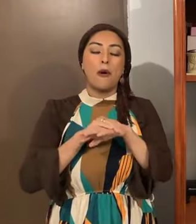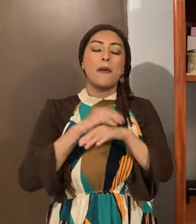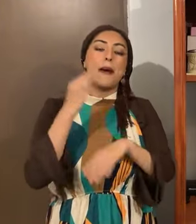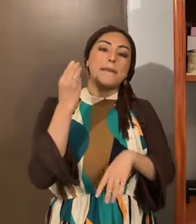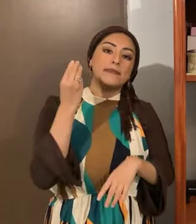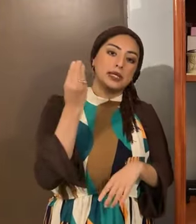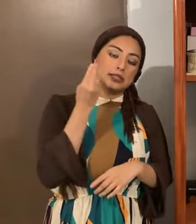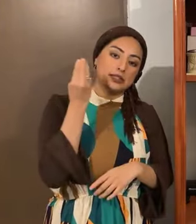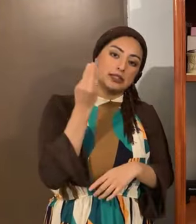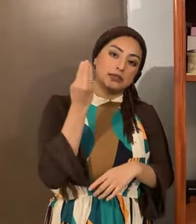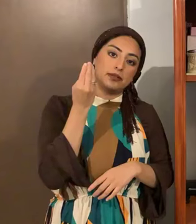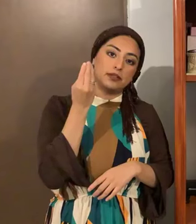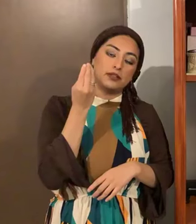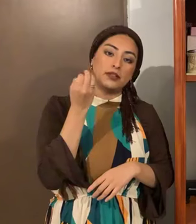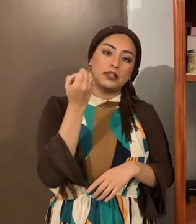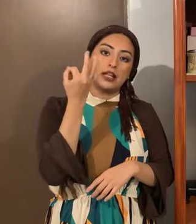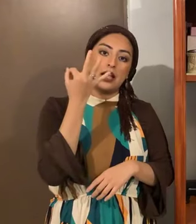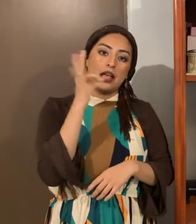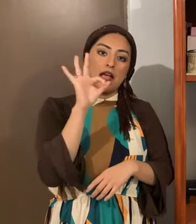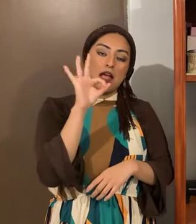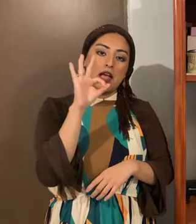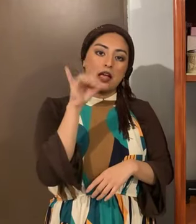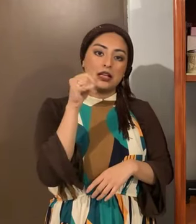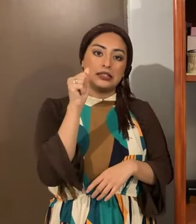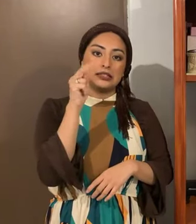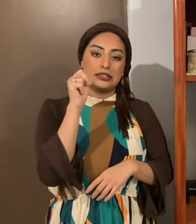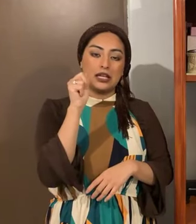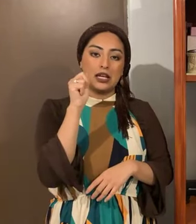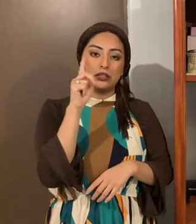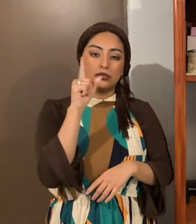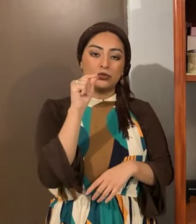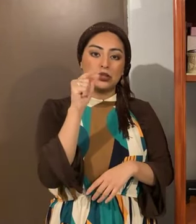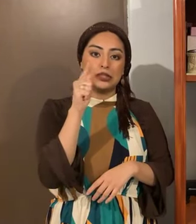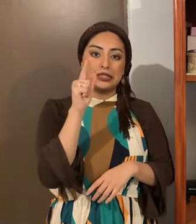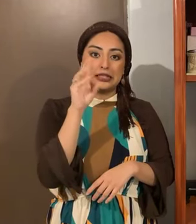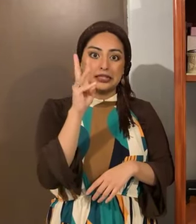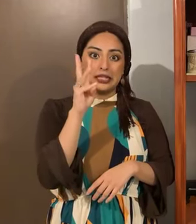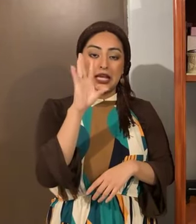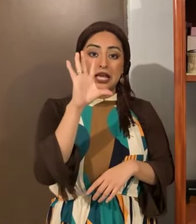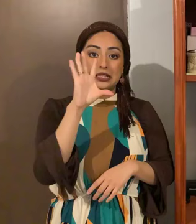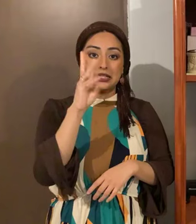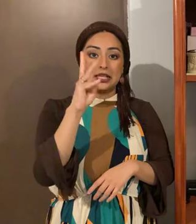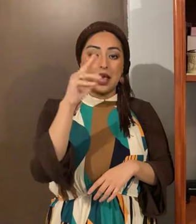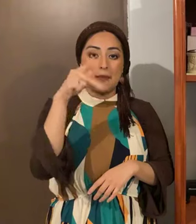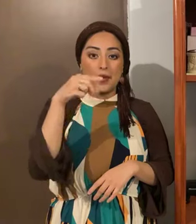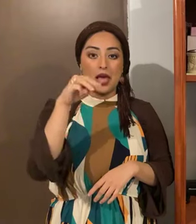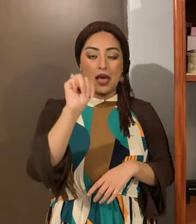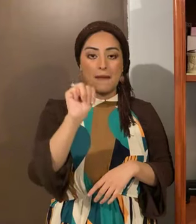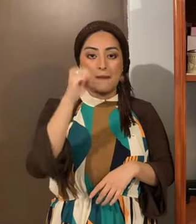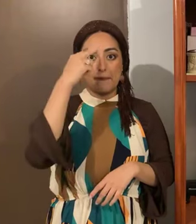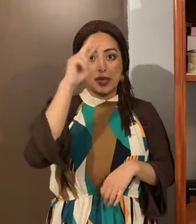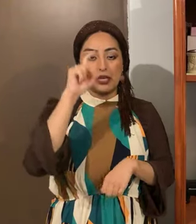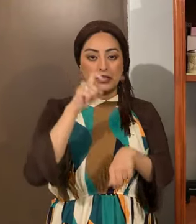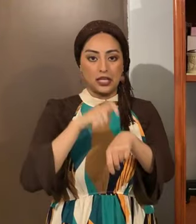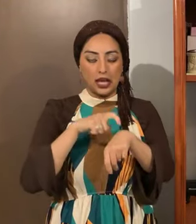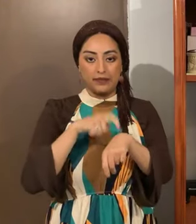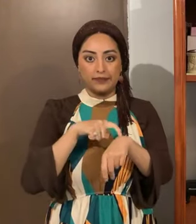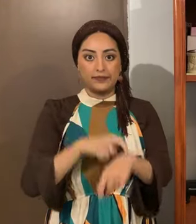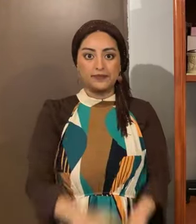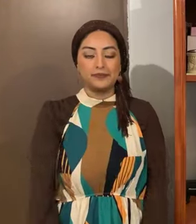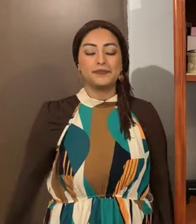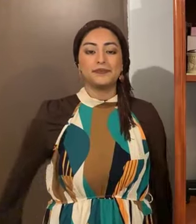lunes 19 de enero del 2026, 6 de la tarde hora central de México. Eso es lo